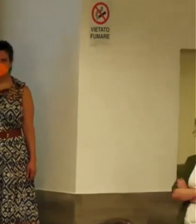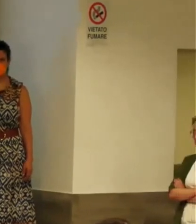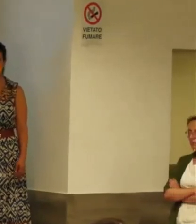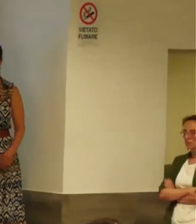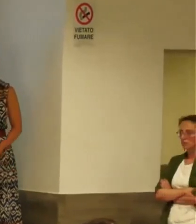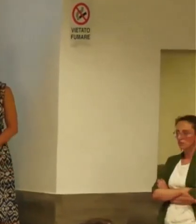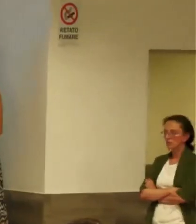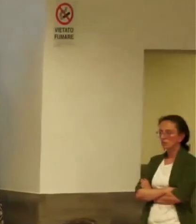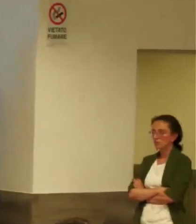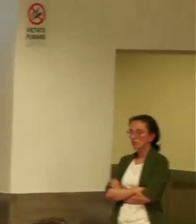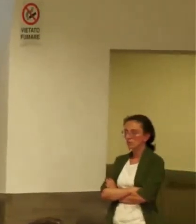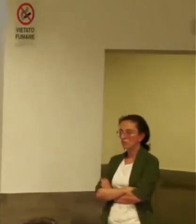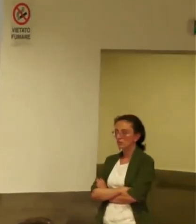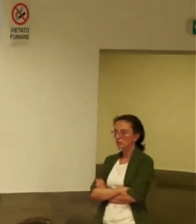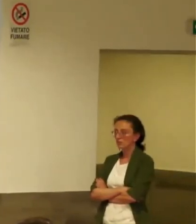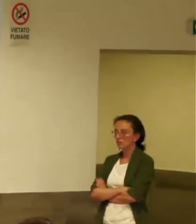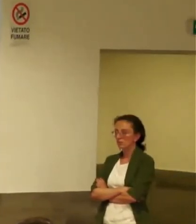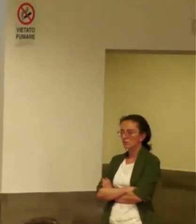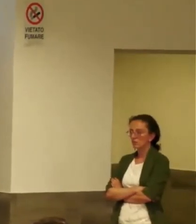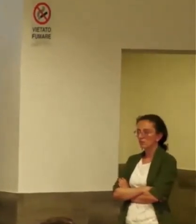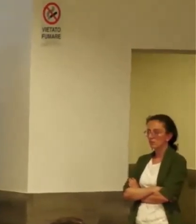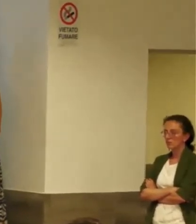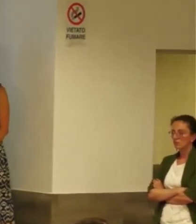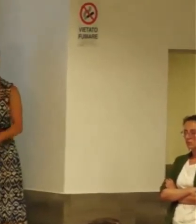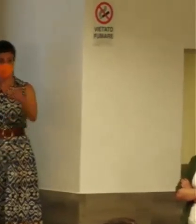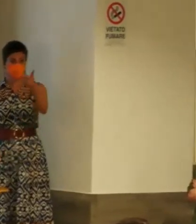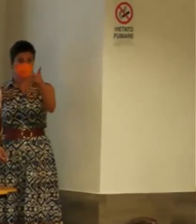fare. Prego.